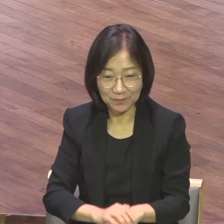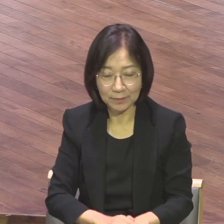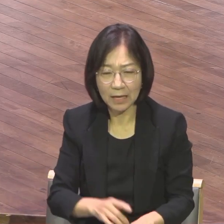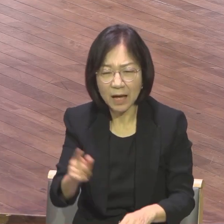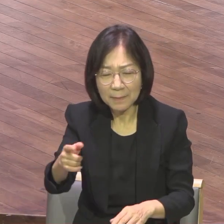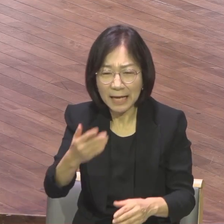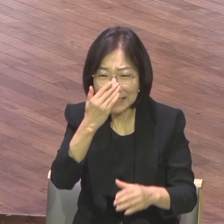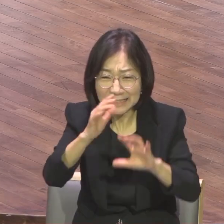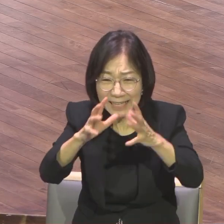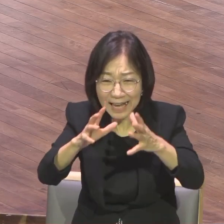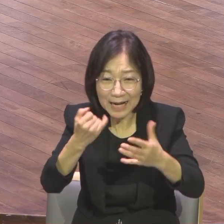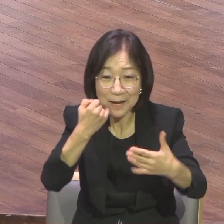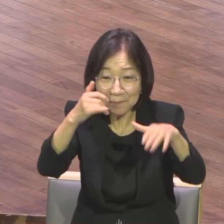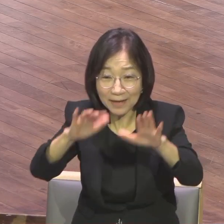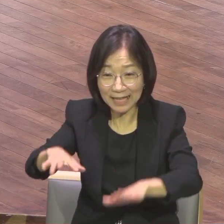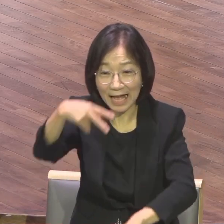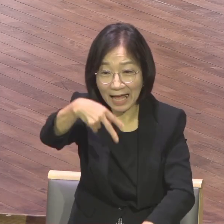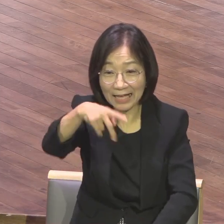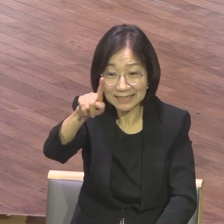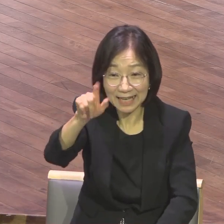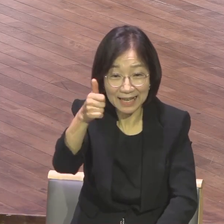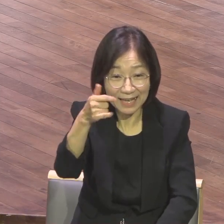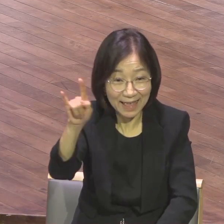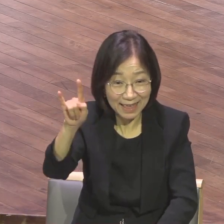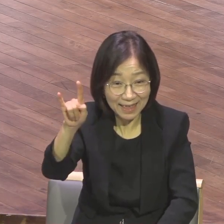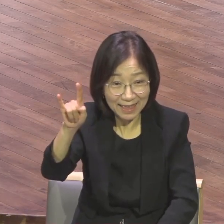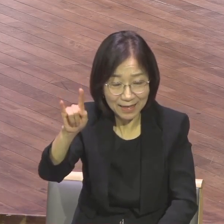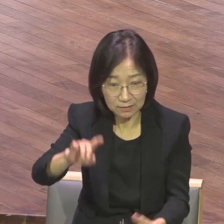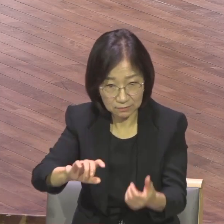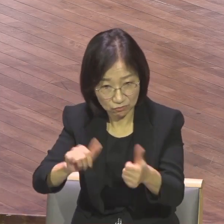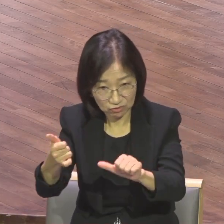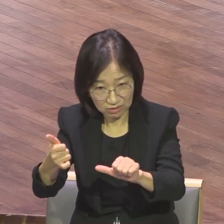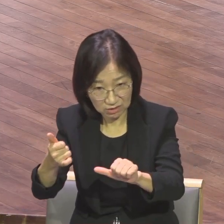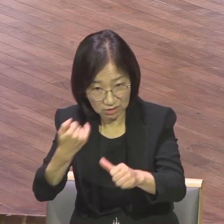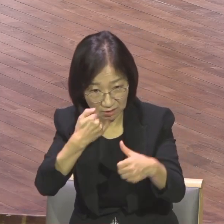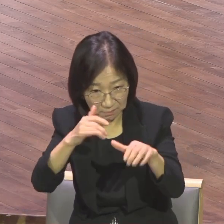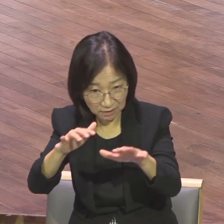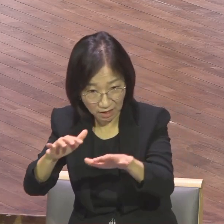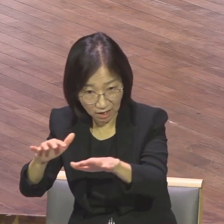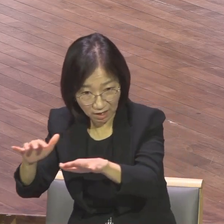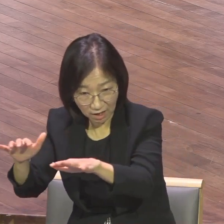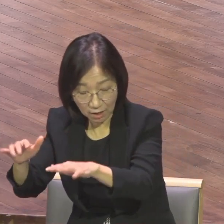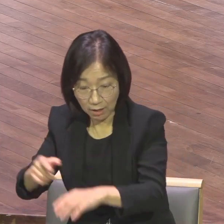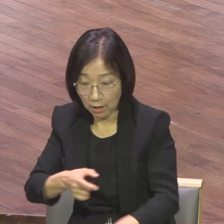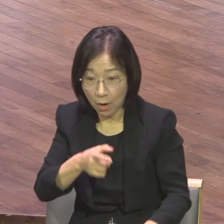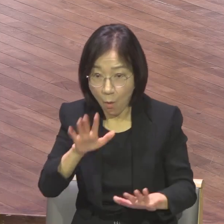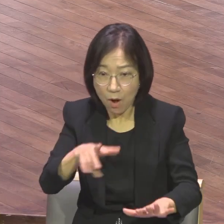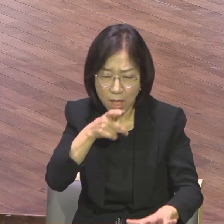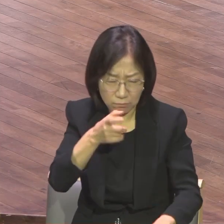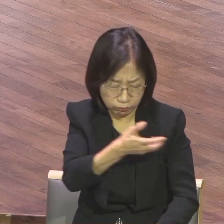같이 죽은 바다에도 이 생명수가 들어가니까 그 바닷물이 소생하게 되었다.